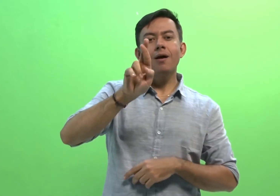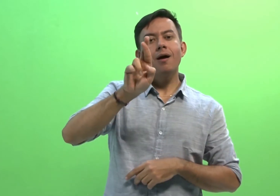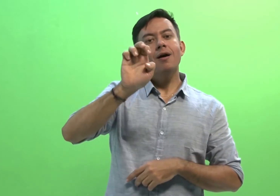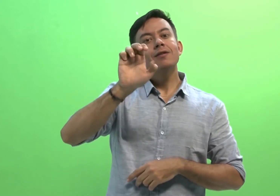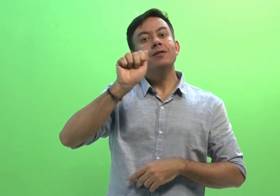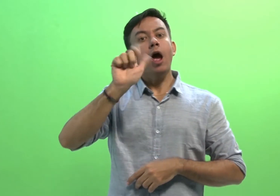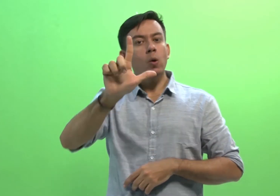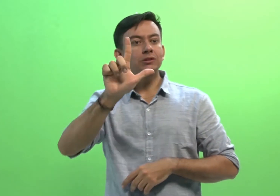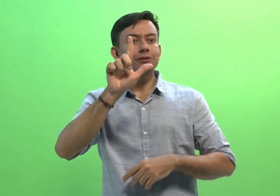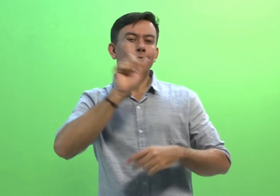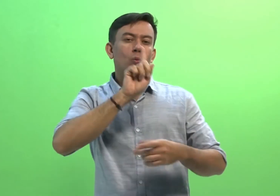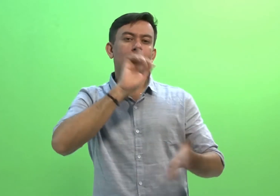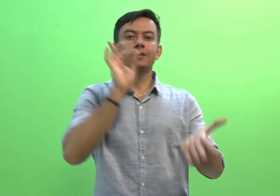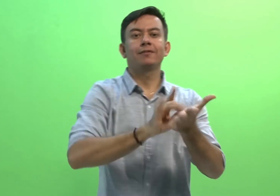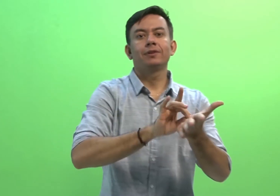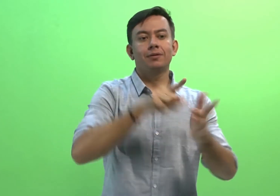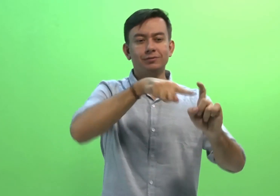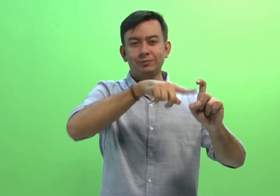Então, o irreal é o mesmo que ser um mito.